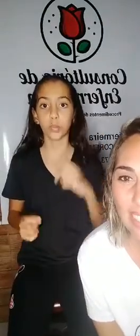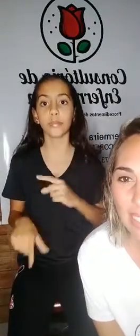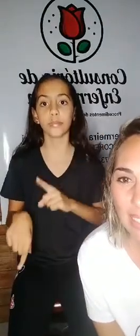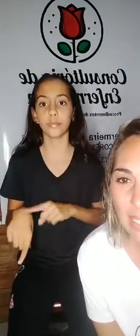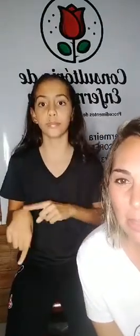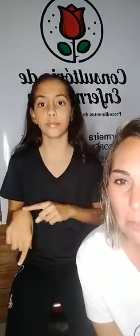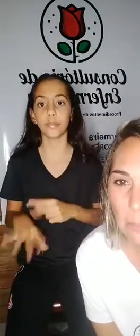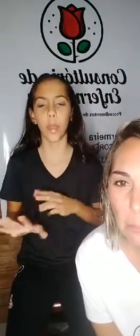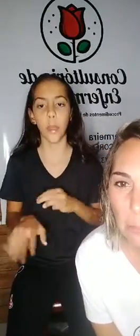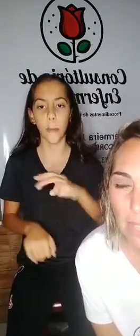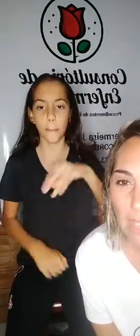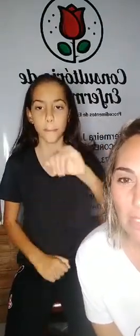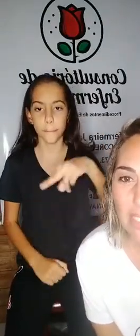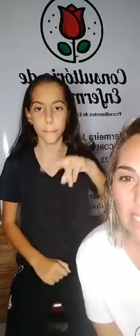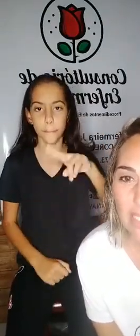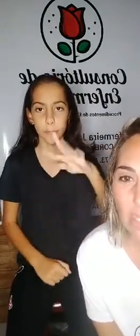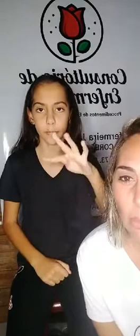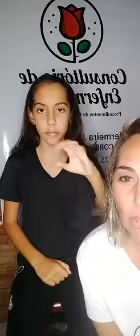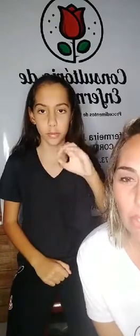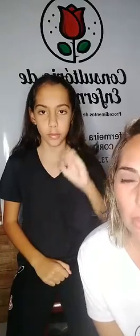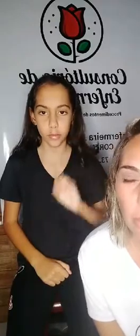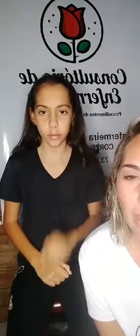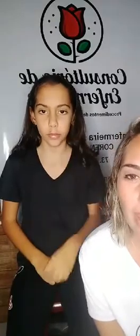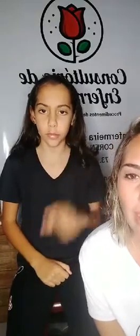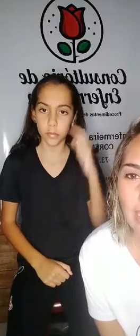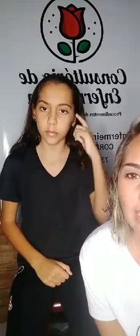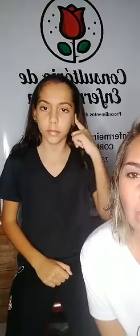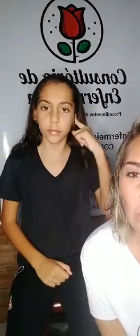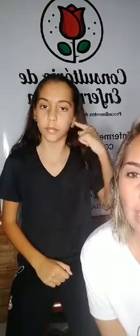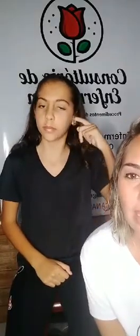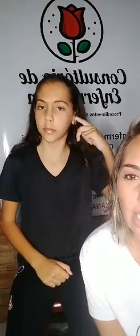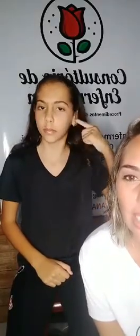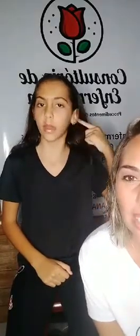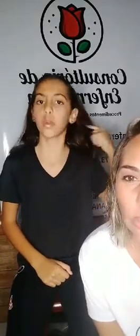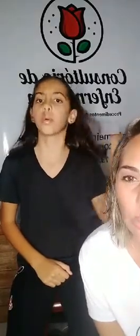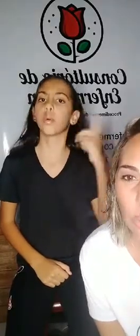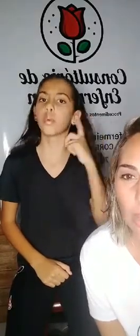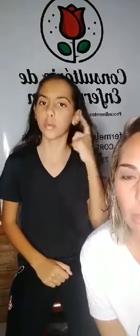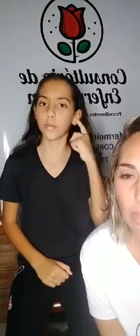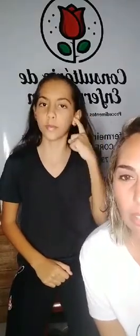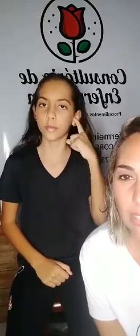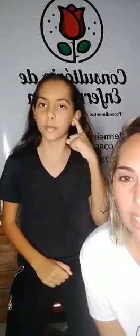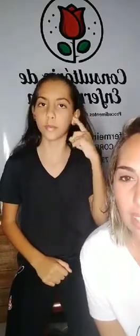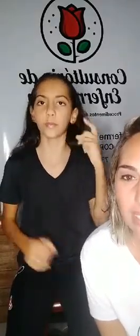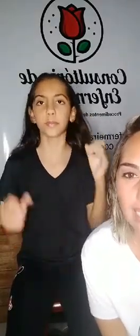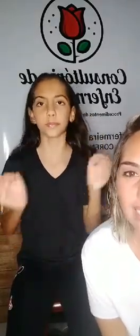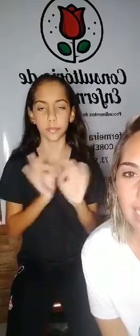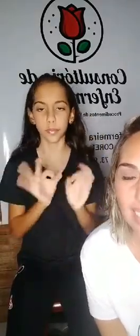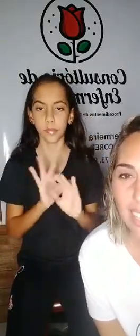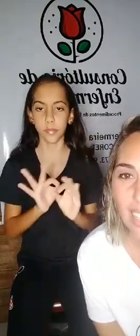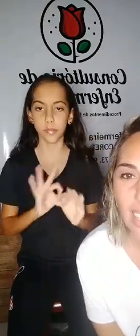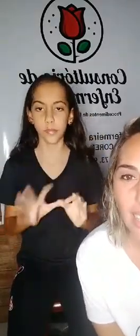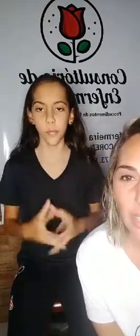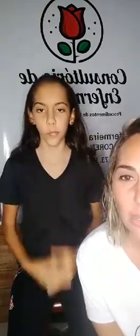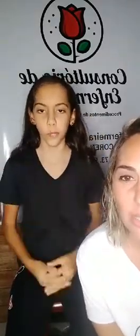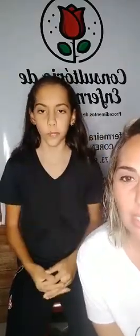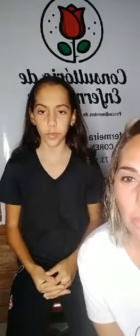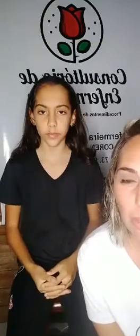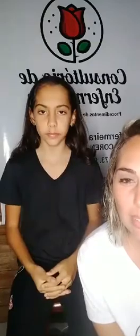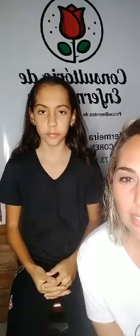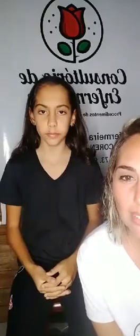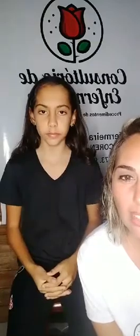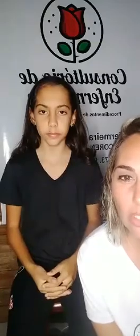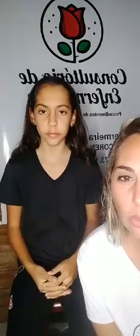organizar aqui. Vocês estão me ouvindo bem? Como é que tá chegando o som aí para vocês? Eu tô sem o